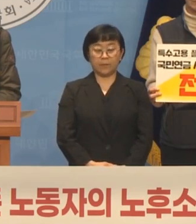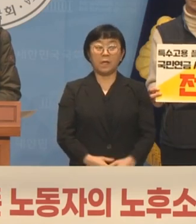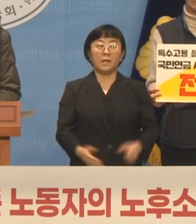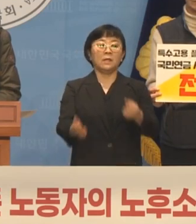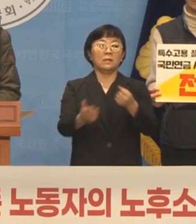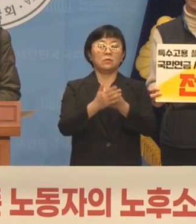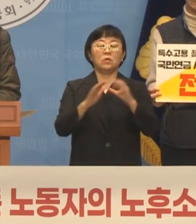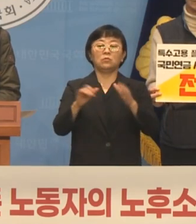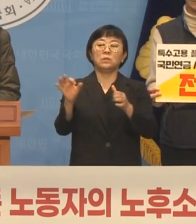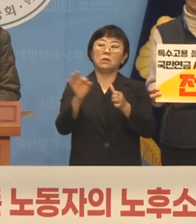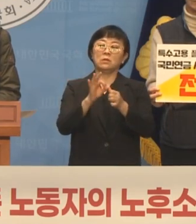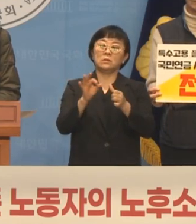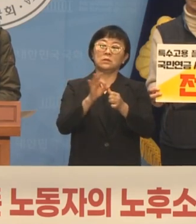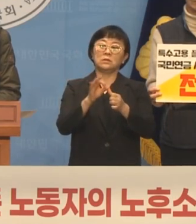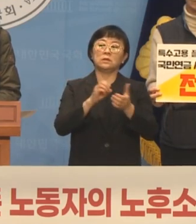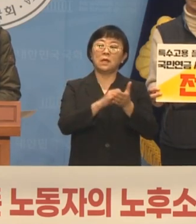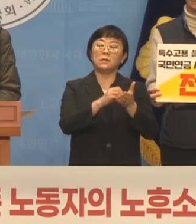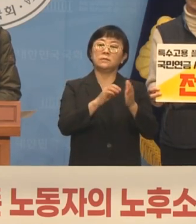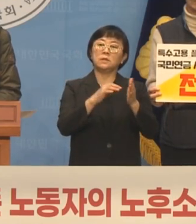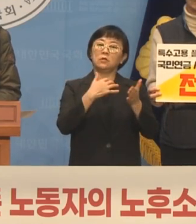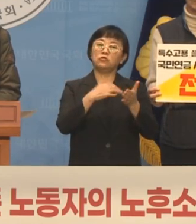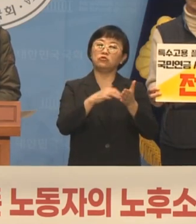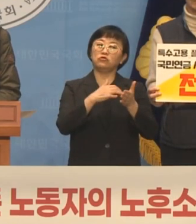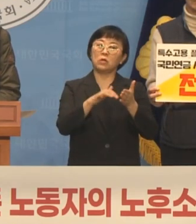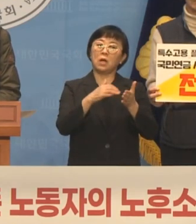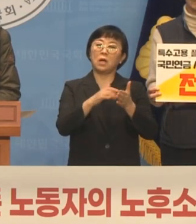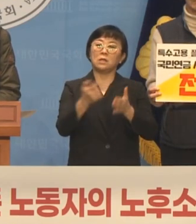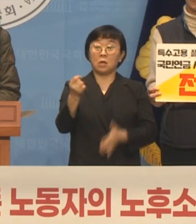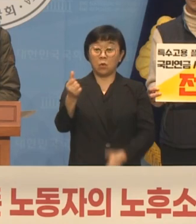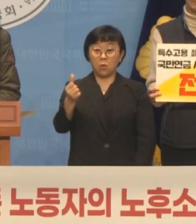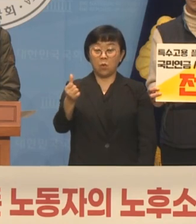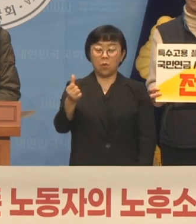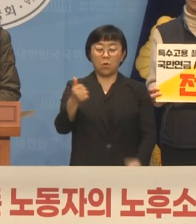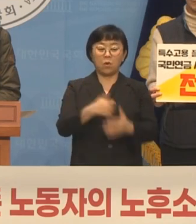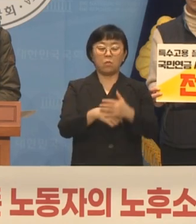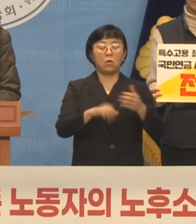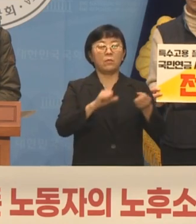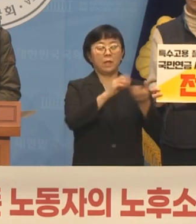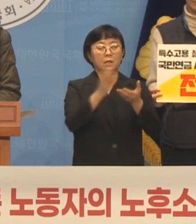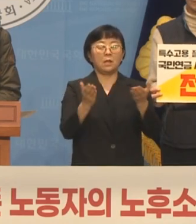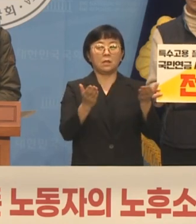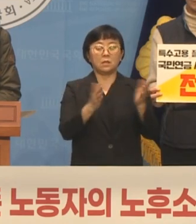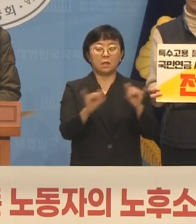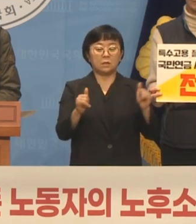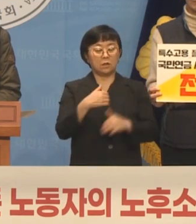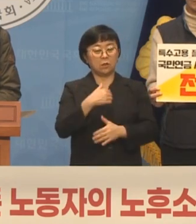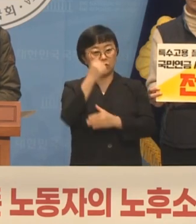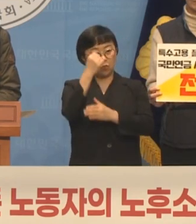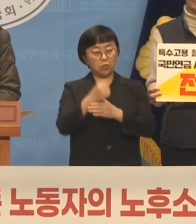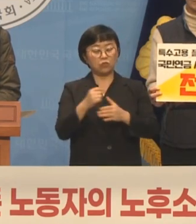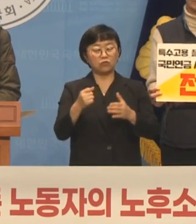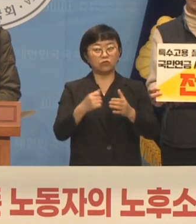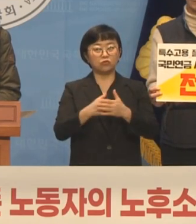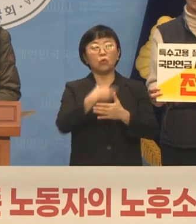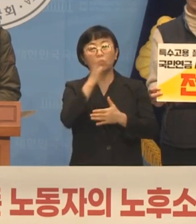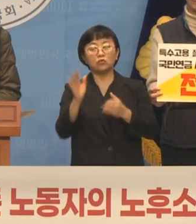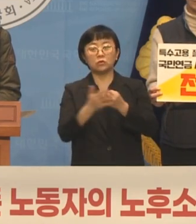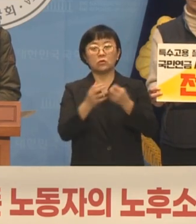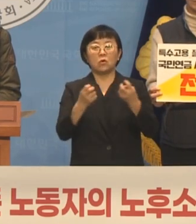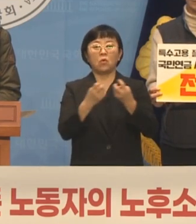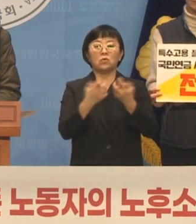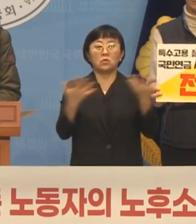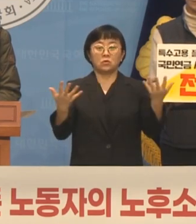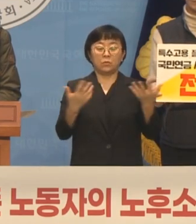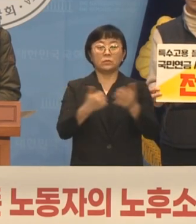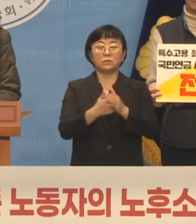그래서 국민연금 가입자 수가 많지 않고 플랫폼 노동자들의 노후는 무방비 상태에 놓여